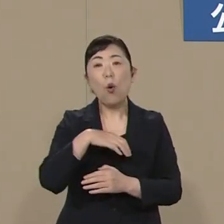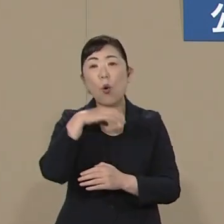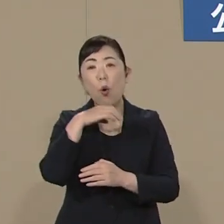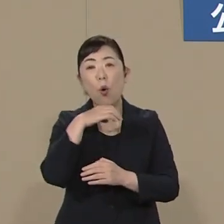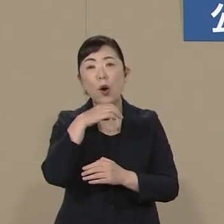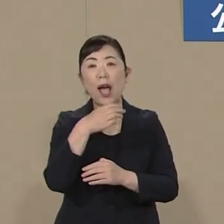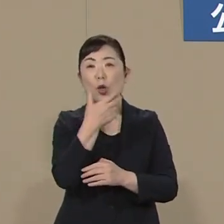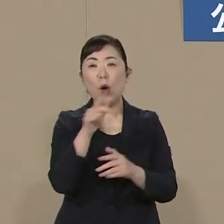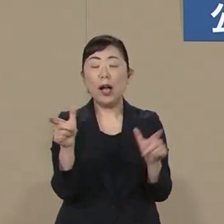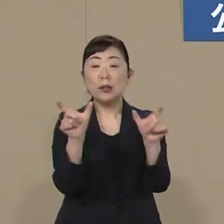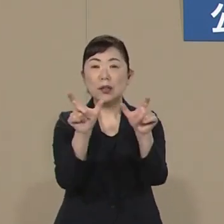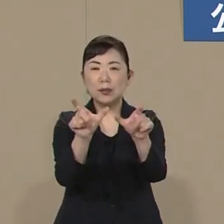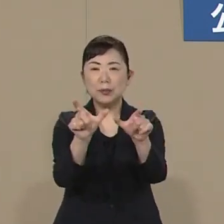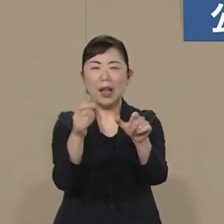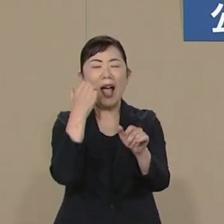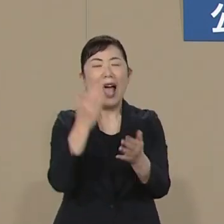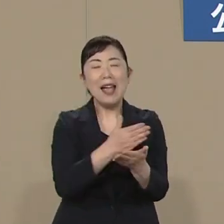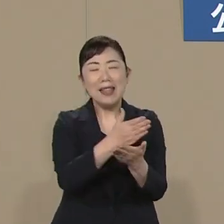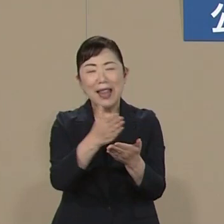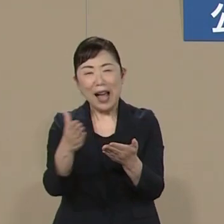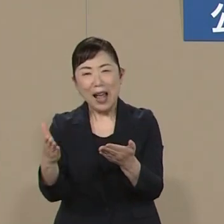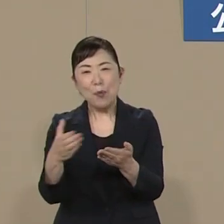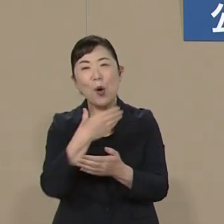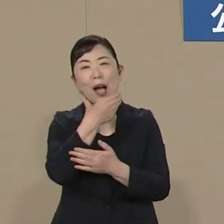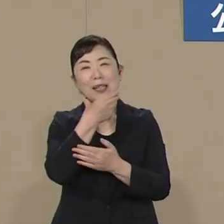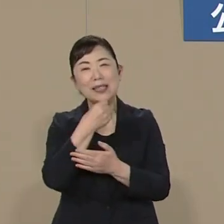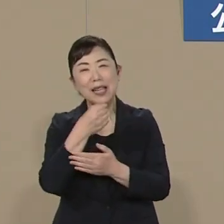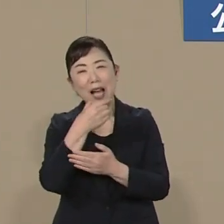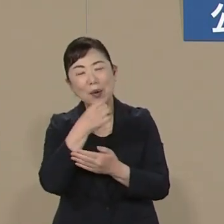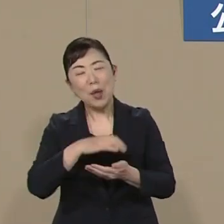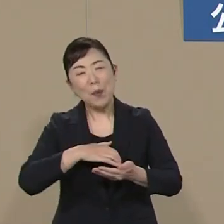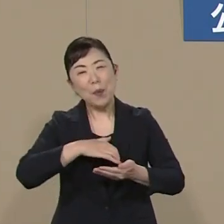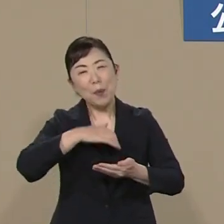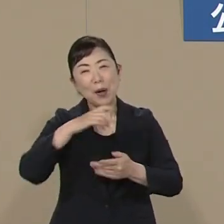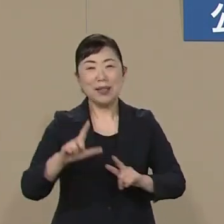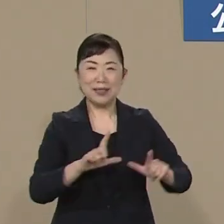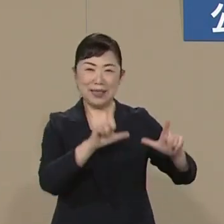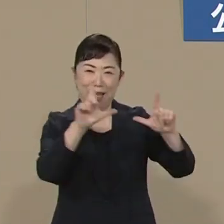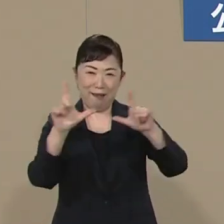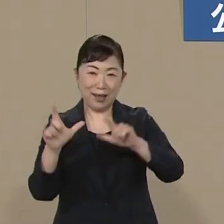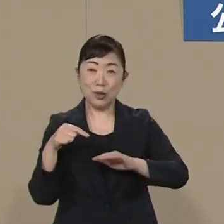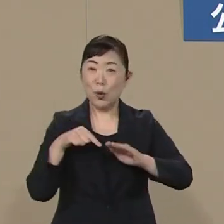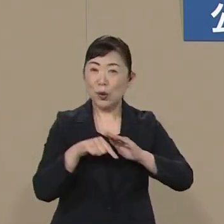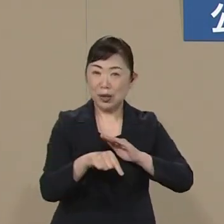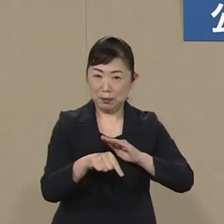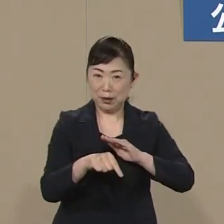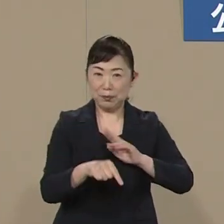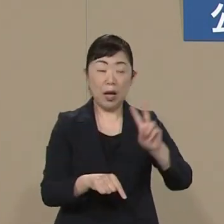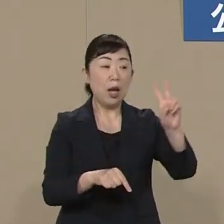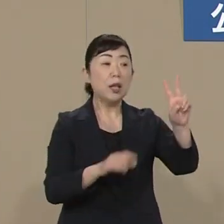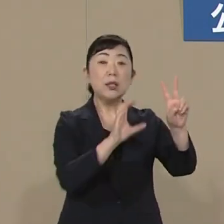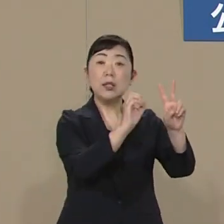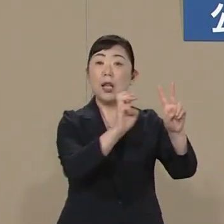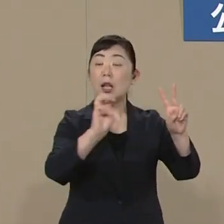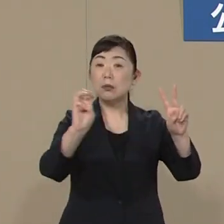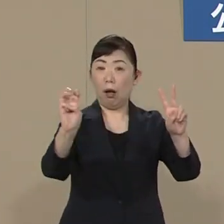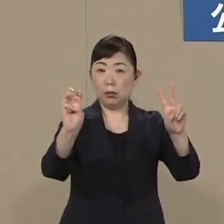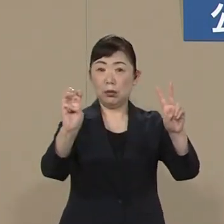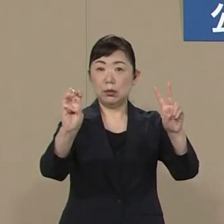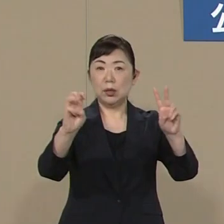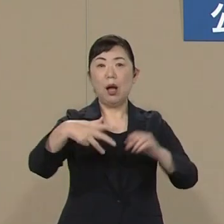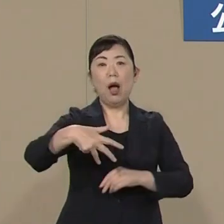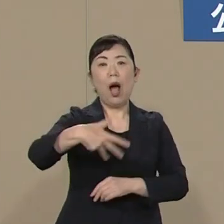誰もがしあわせに人生の年齢を重ねていくことを意味します2030年に